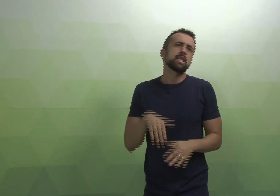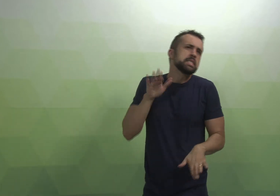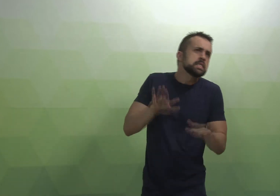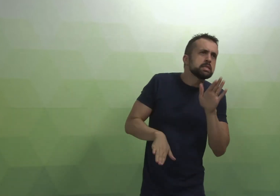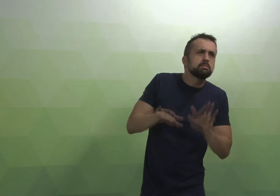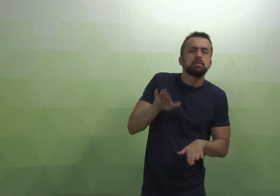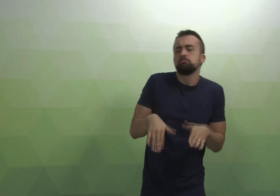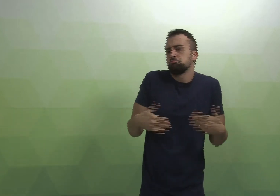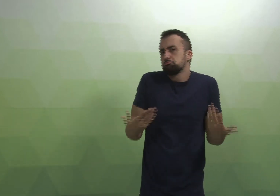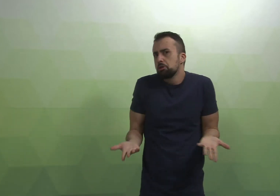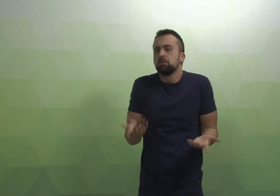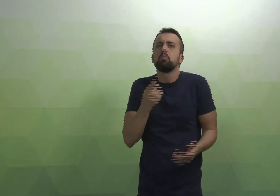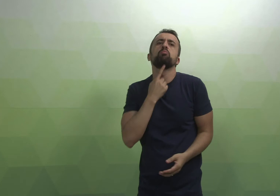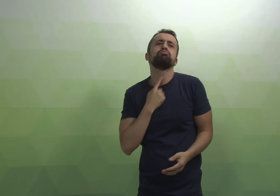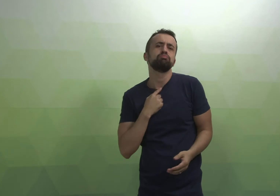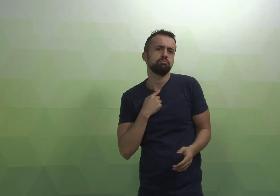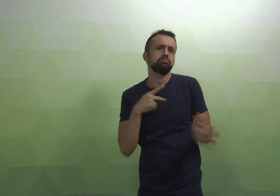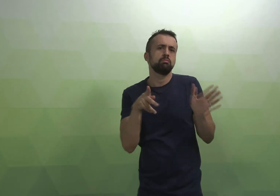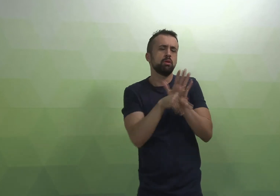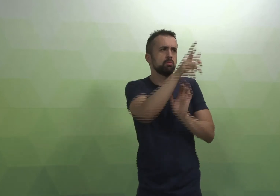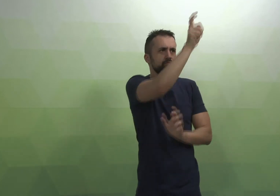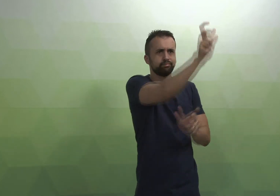às sentenças interrogativas,